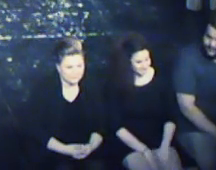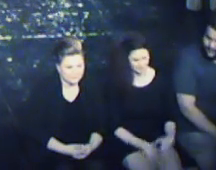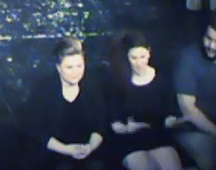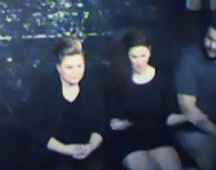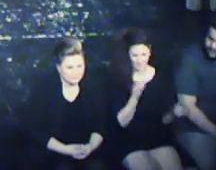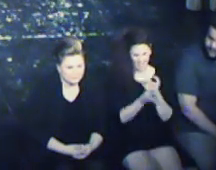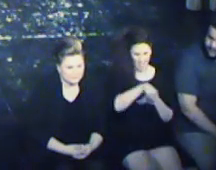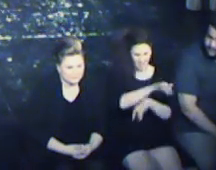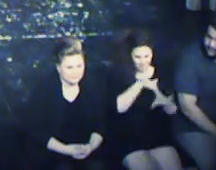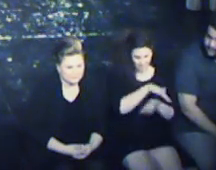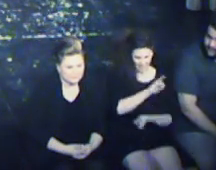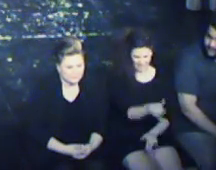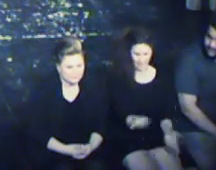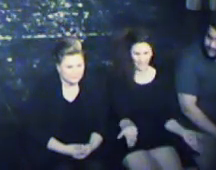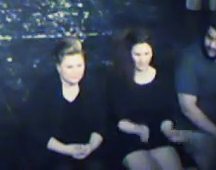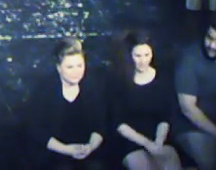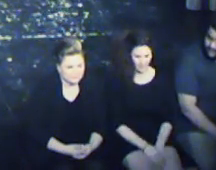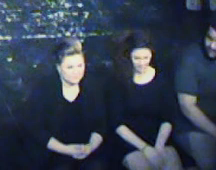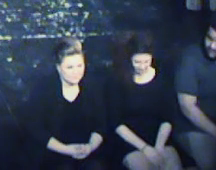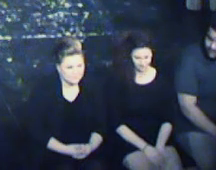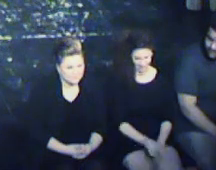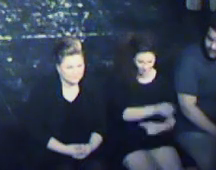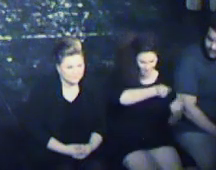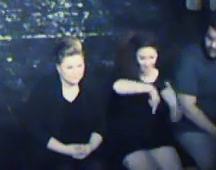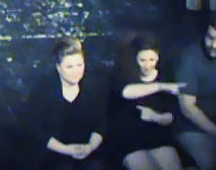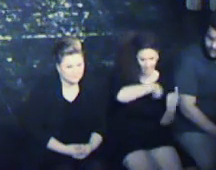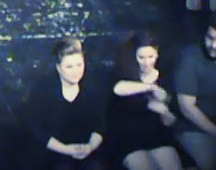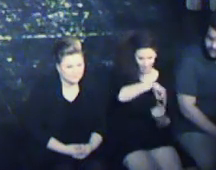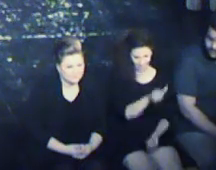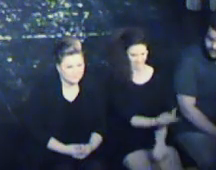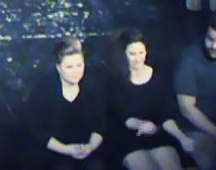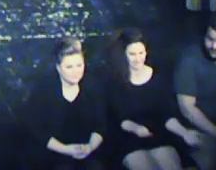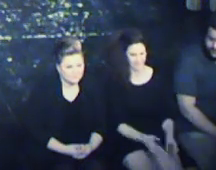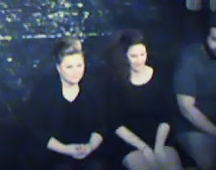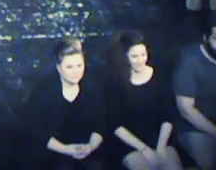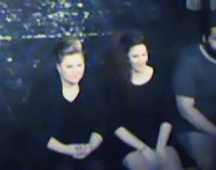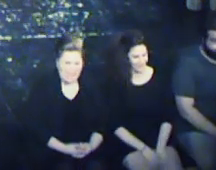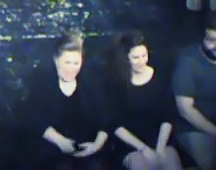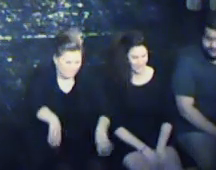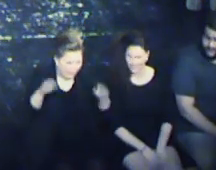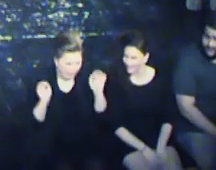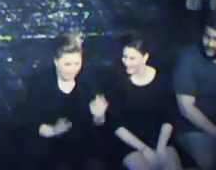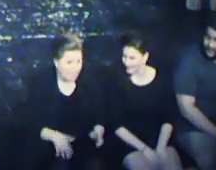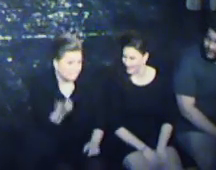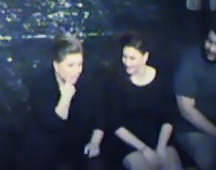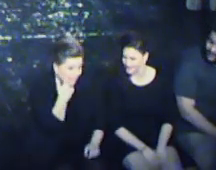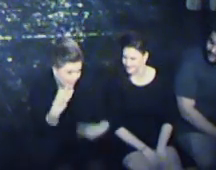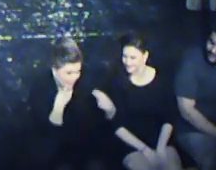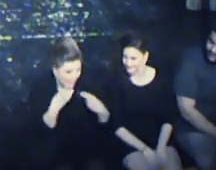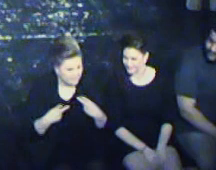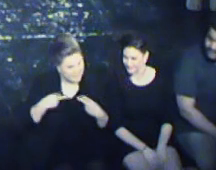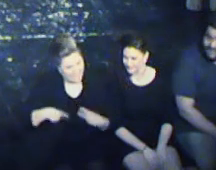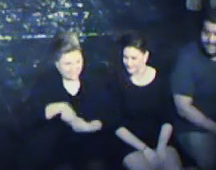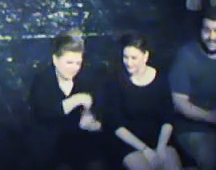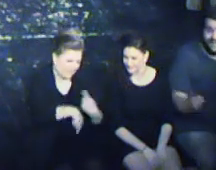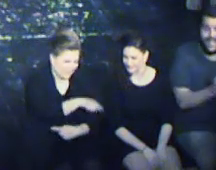Pero vaya a cansar. De mucho girar y girar. ¿Qué va? Mira cómo lo hacemos. El patio